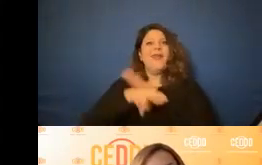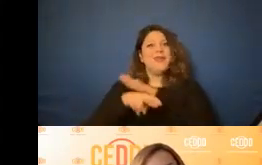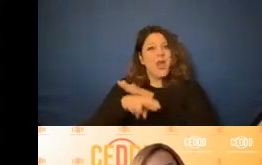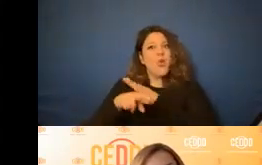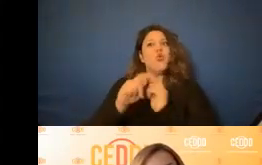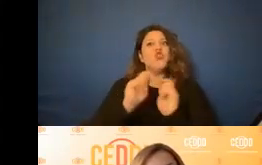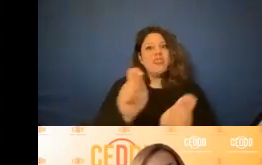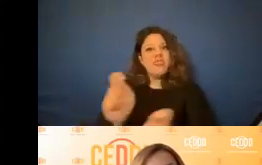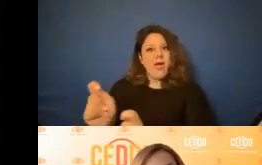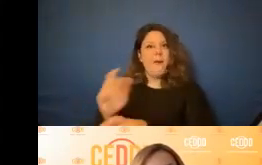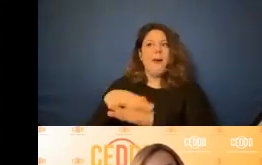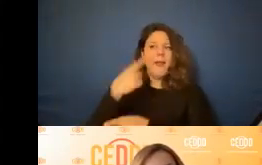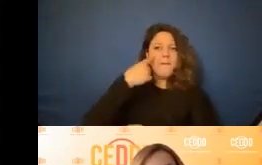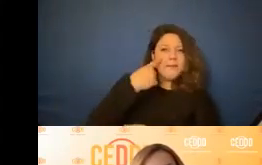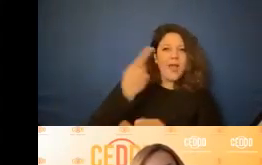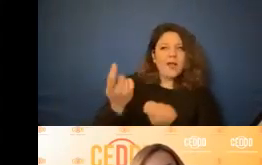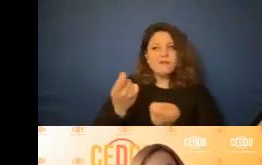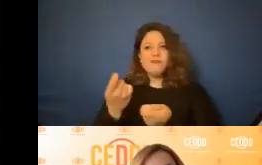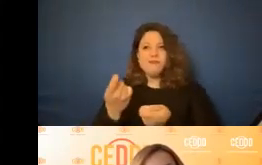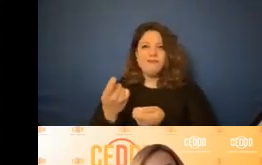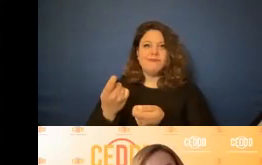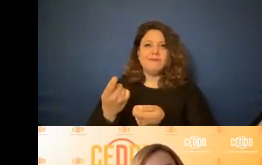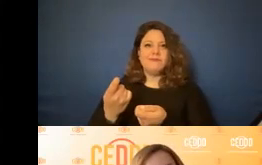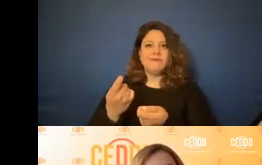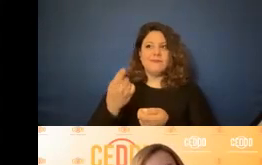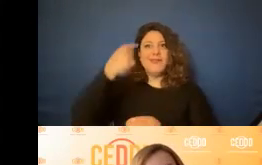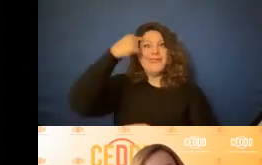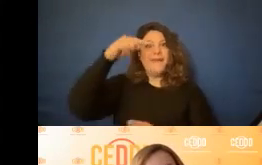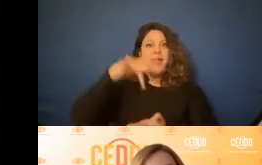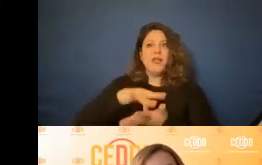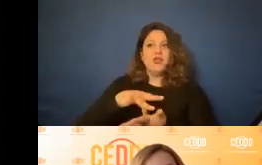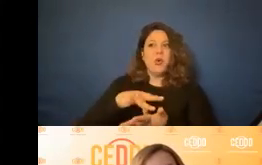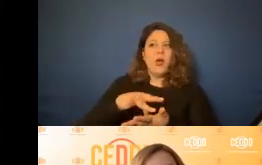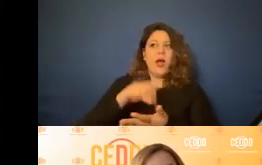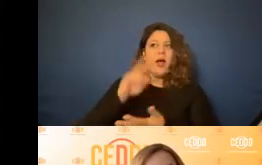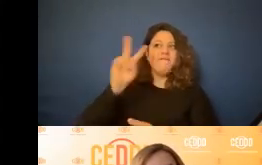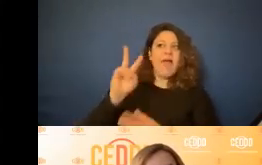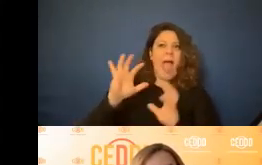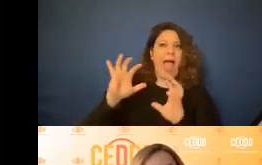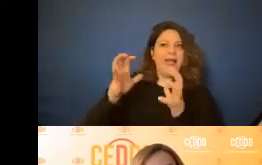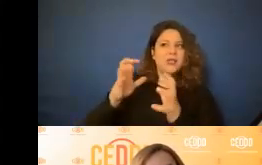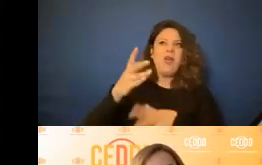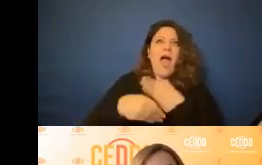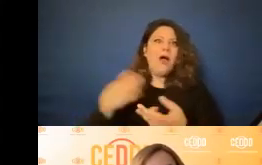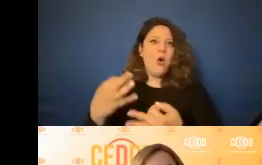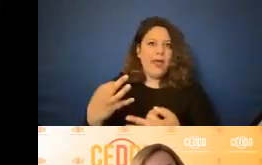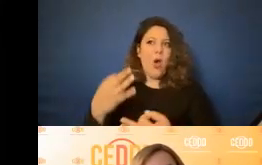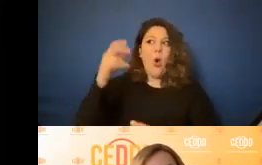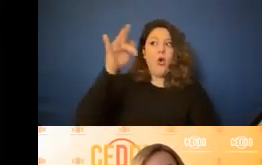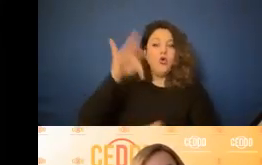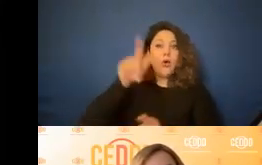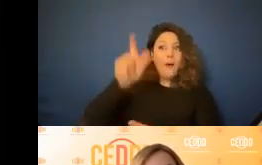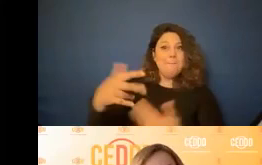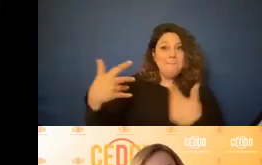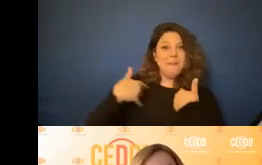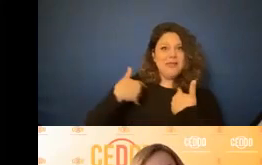para mirar, para saber qué tienen que hacer con los agresores y qué tienen que hacer sobre todo con esa observación y con las víctimas, ¿no? Y por supuesto